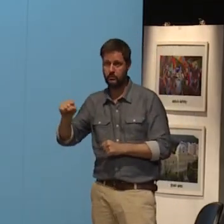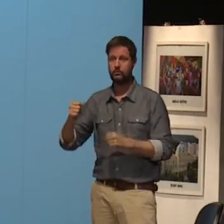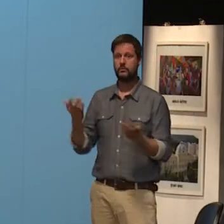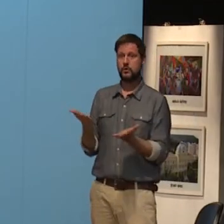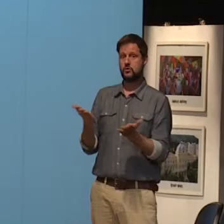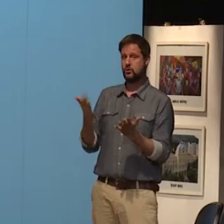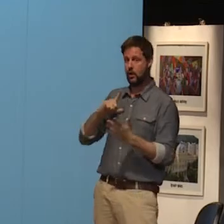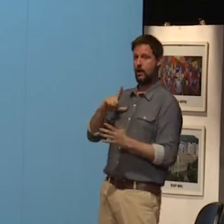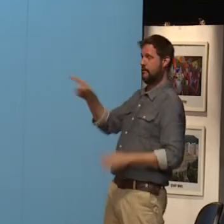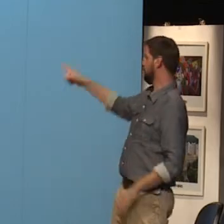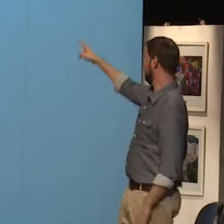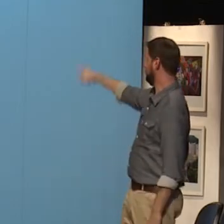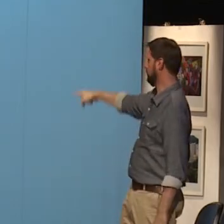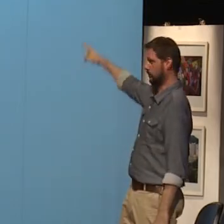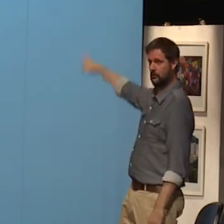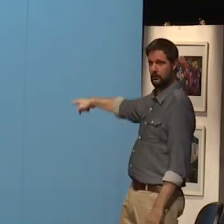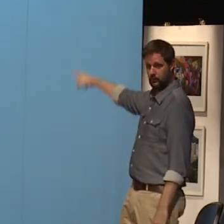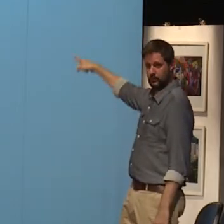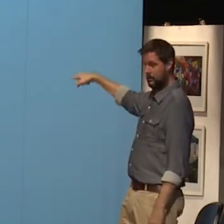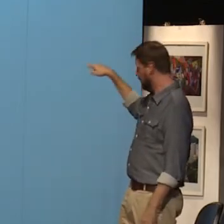agora de 2018, tudo que a gente já teve até agora